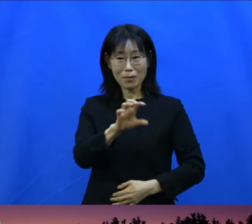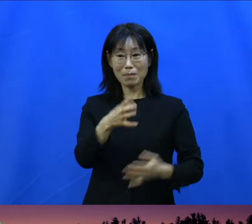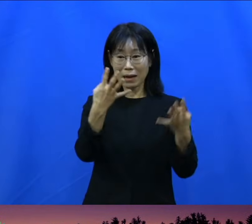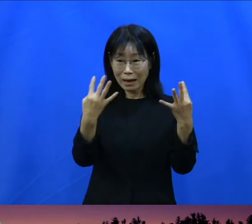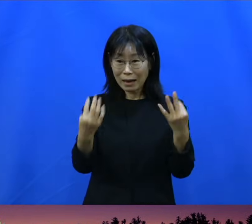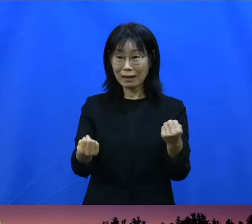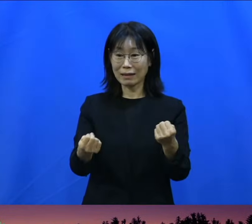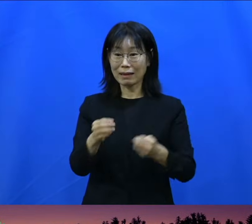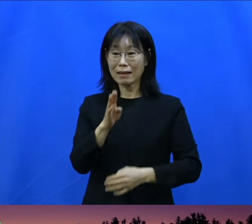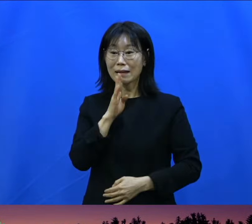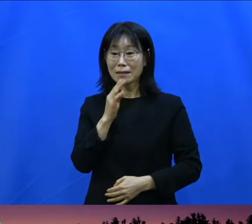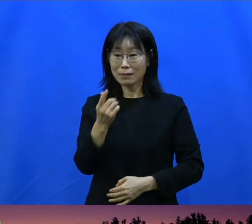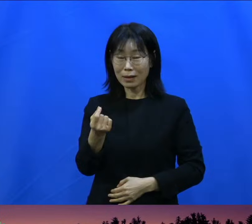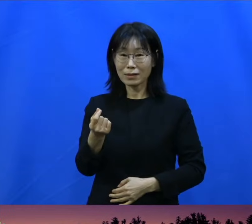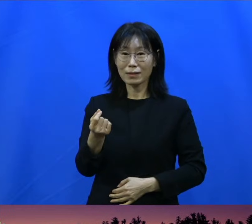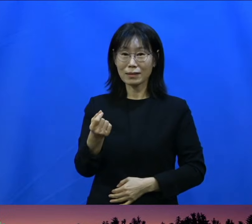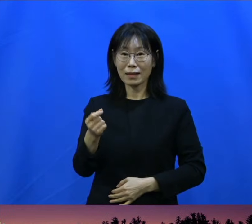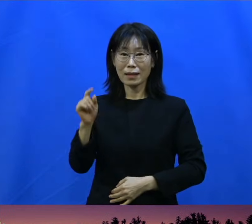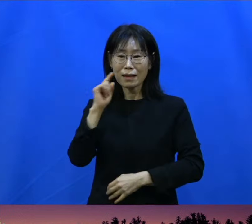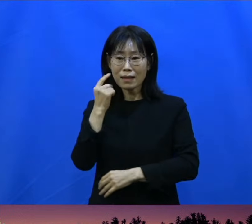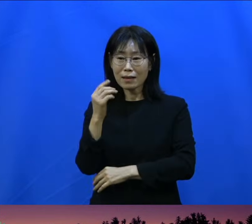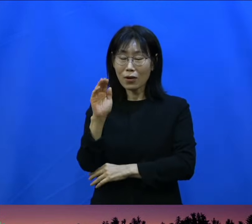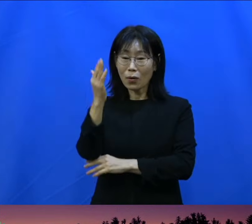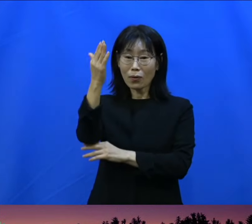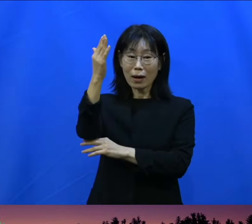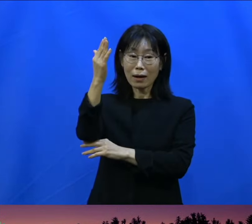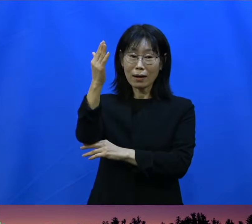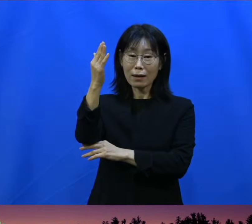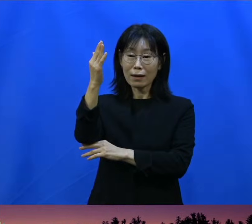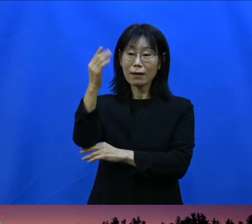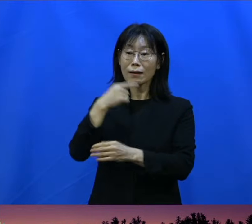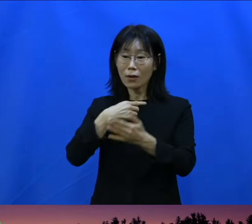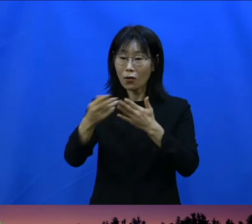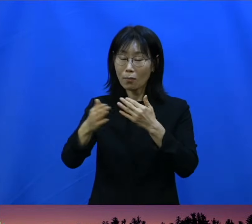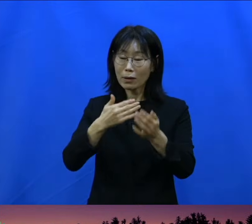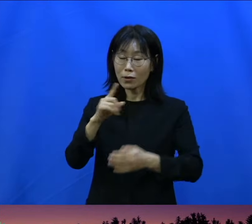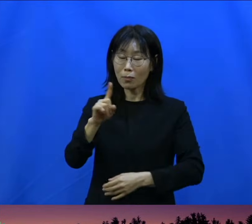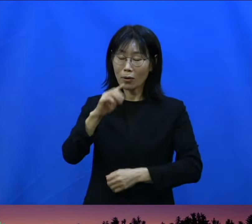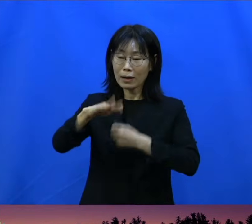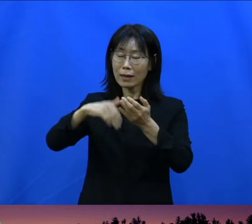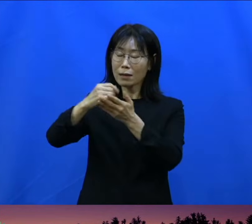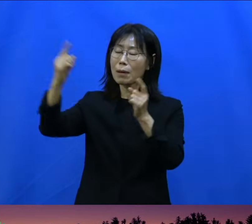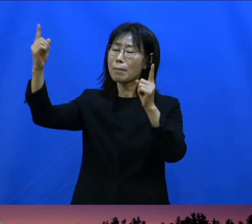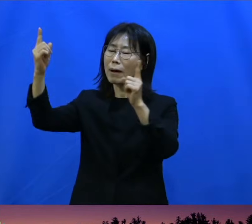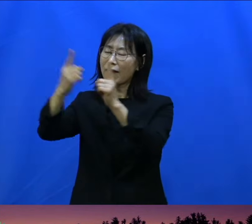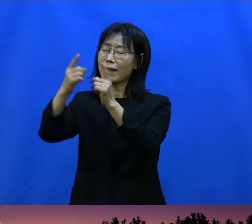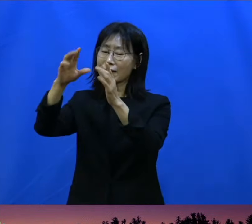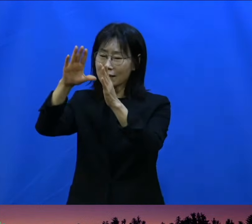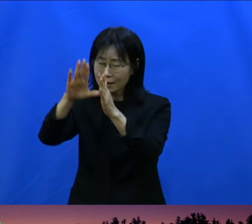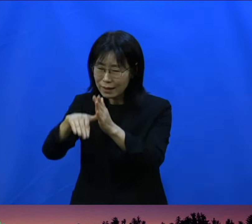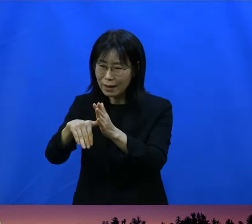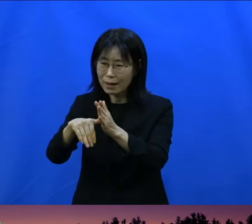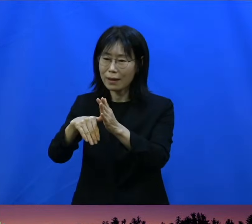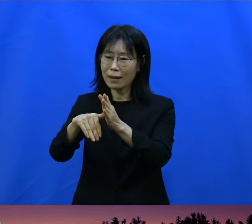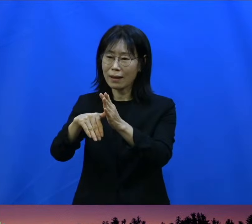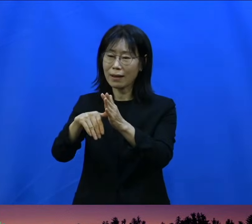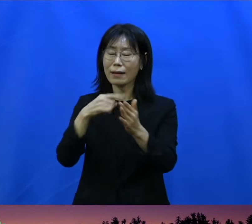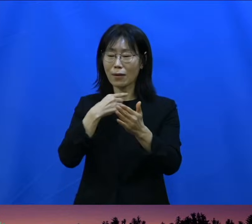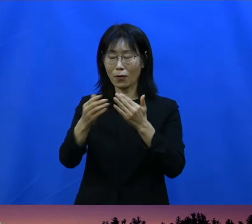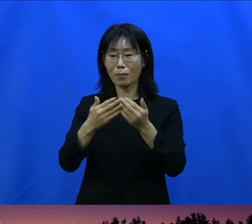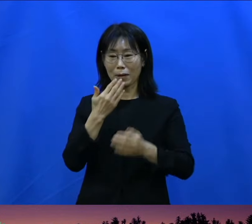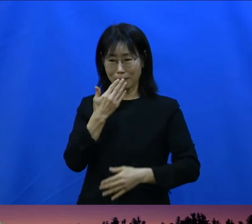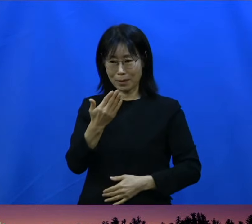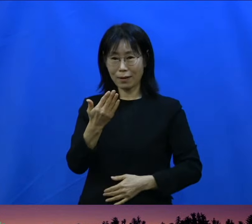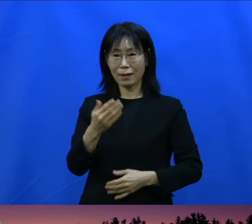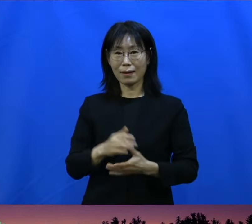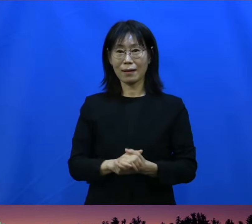이 영안이 열려져야 그걸 보는 거죠. 모세도 그걸 보고 싶은 것던 거죠. 그런데